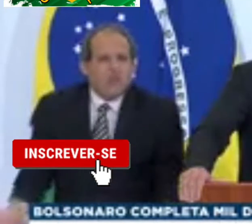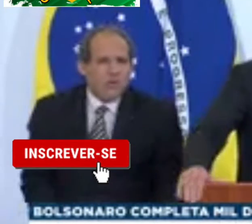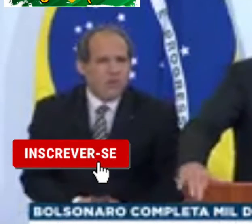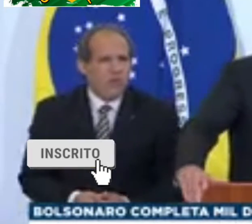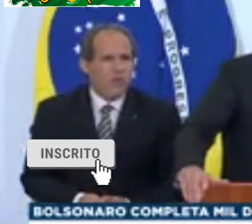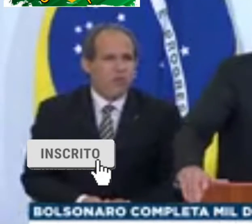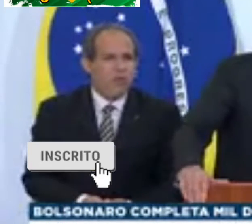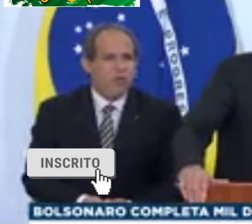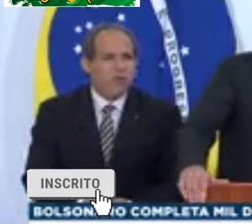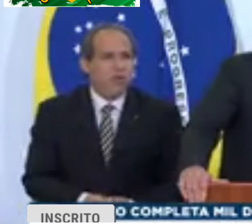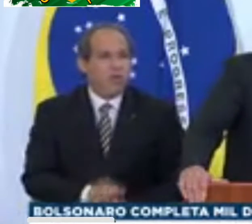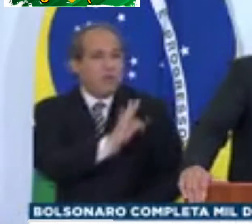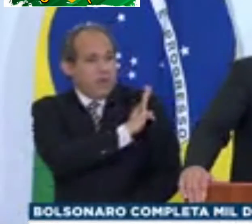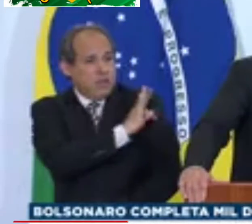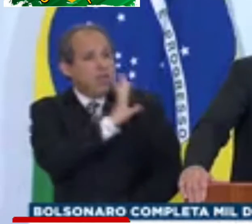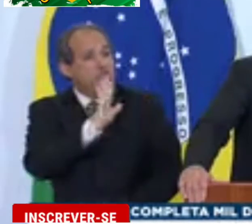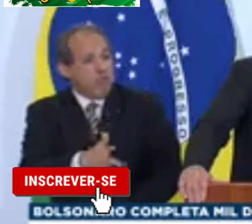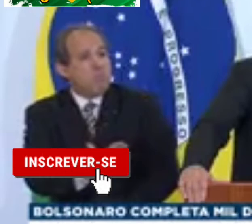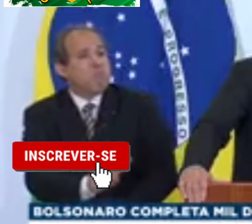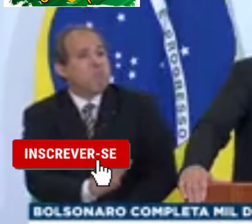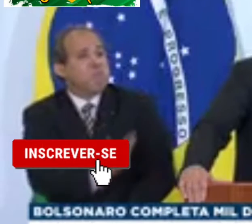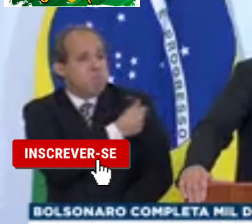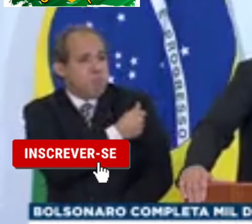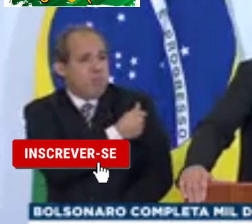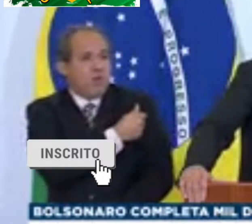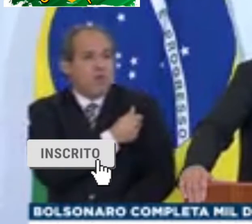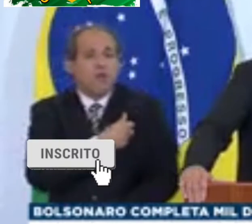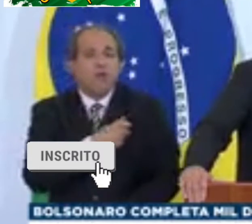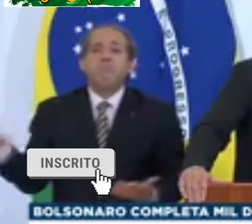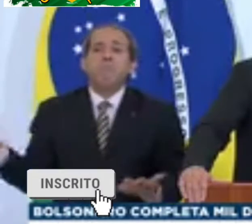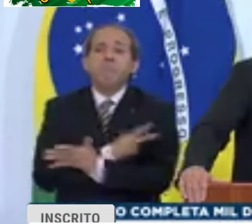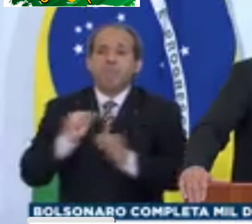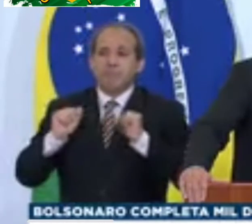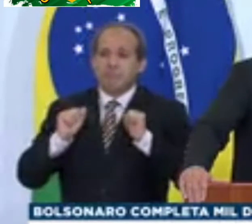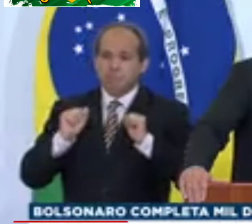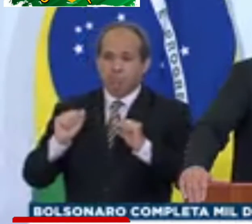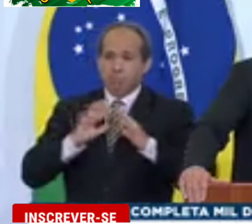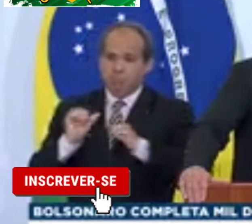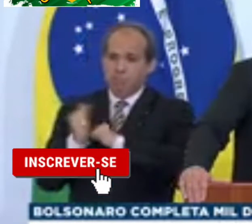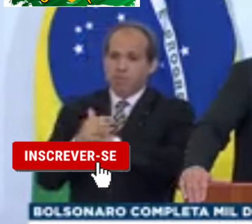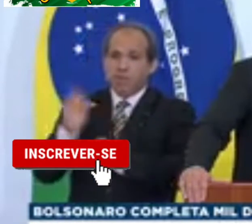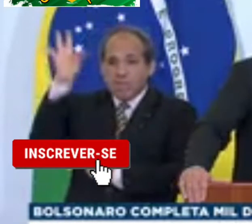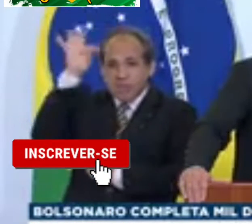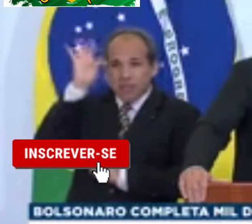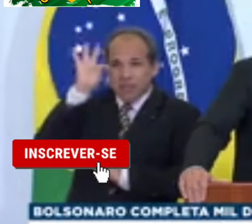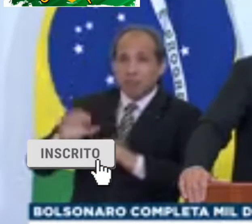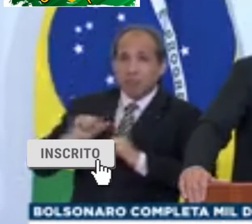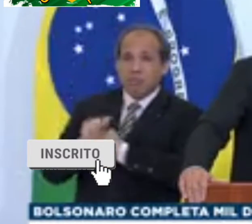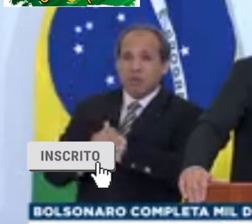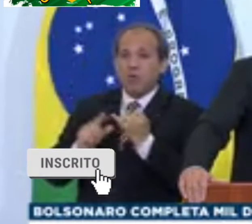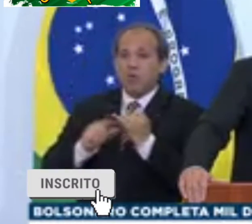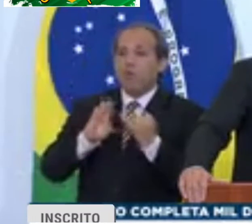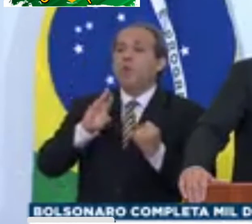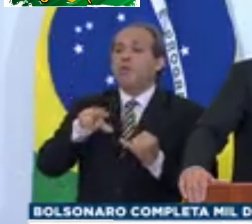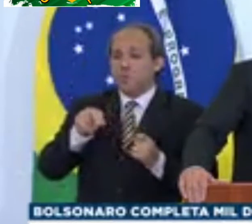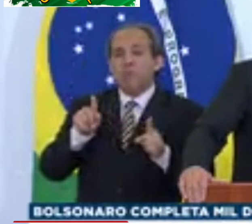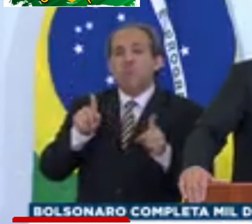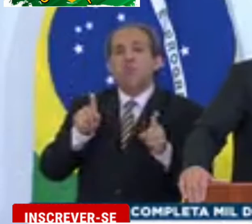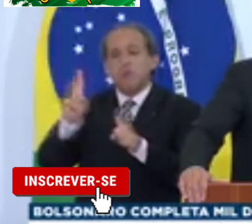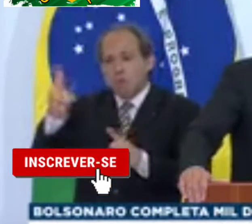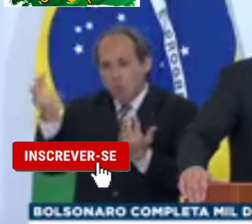Tereza Cristina tomou as vacinas e está em casa. O Bruno Bianco, a mesma